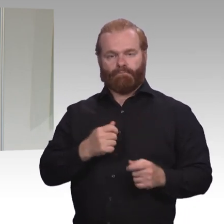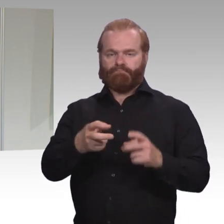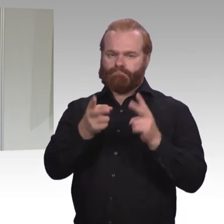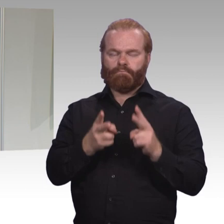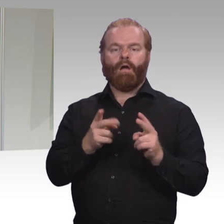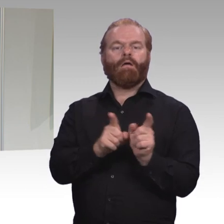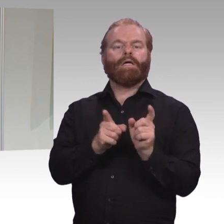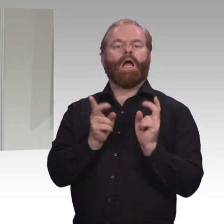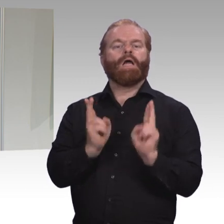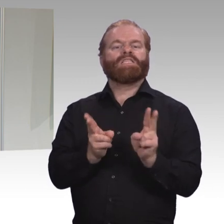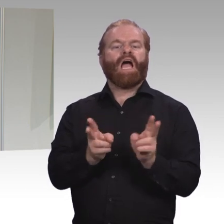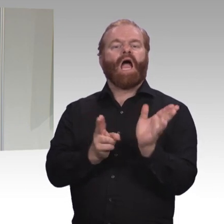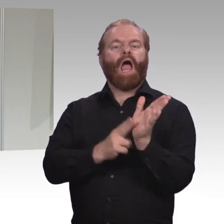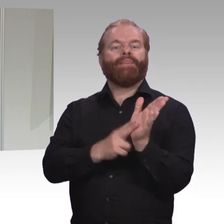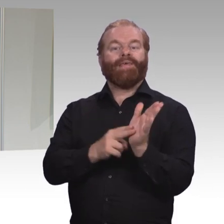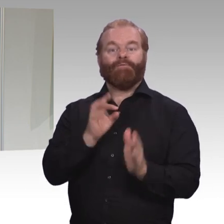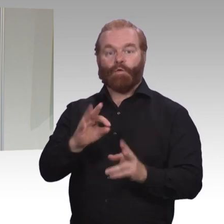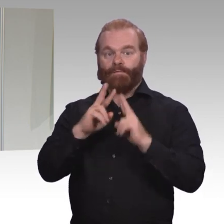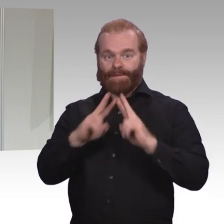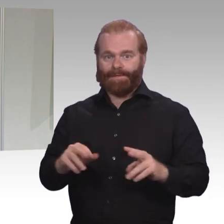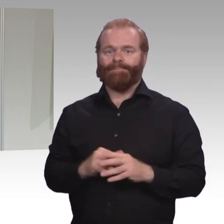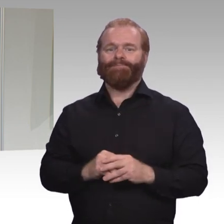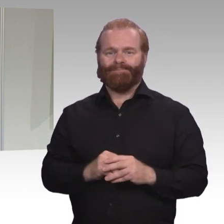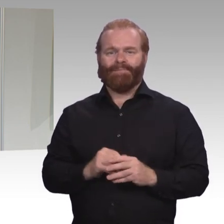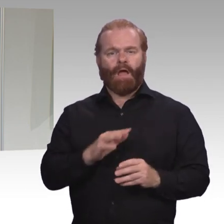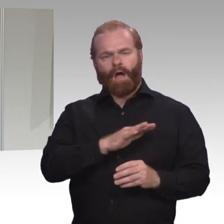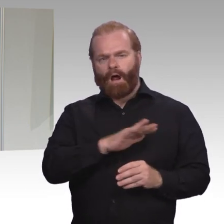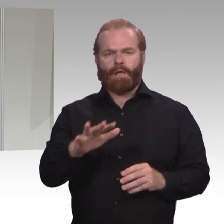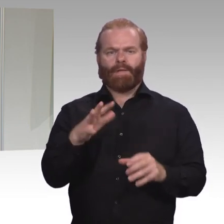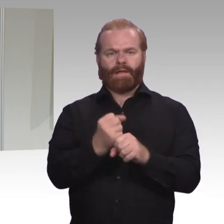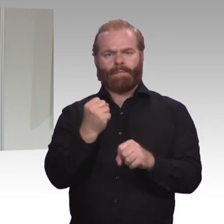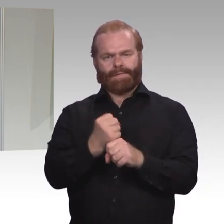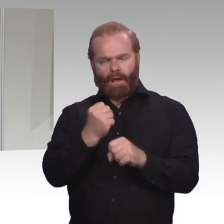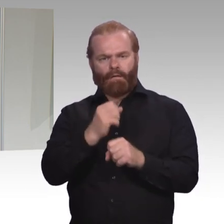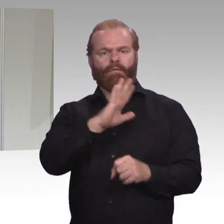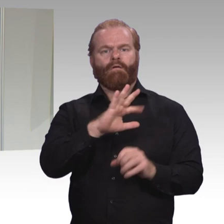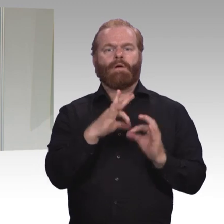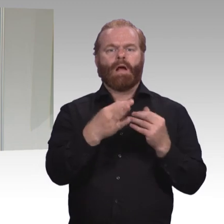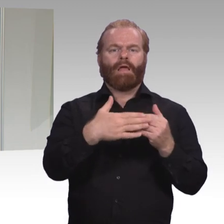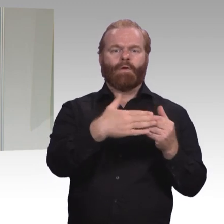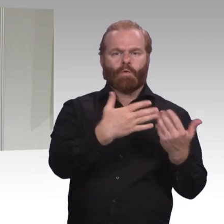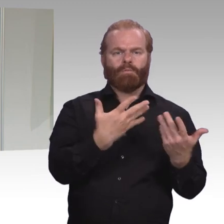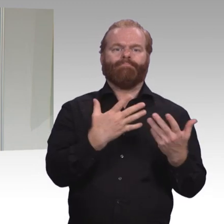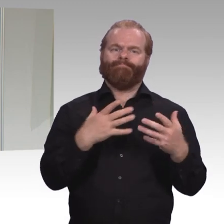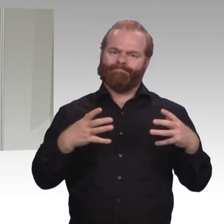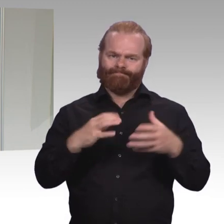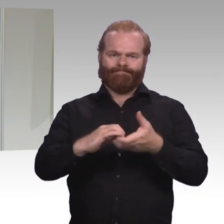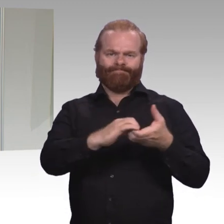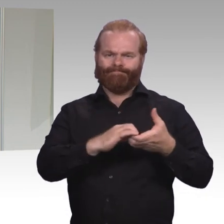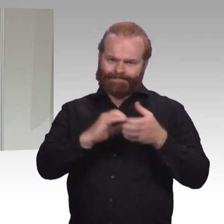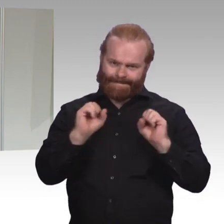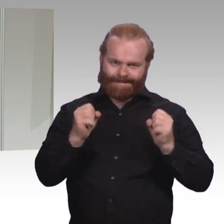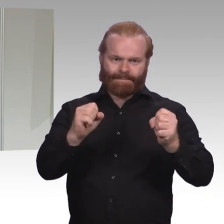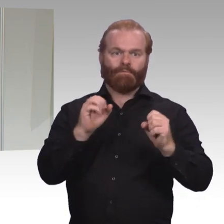Freiheit, die Einigkeit und auch das Recht Deutschlands zu wahren. Das machen wir in der Gemeinschaft, innerhalb der Vereinten Nationen,